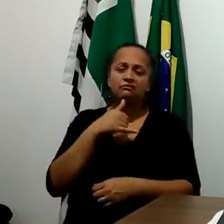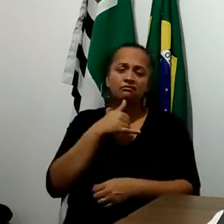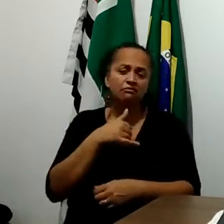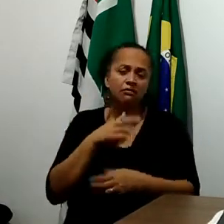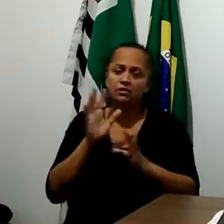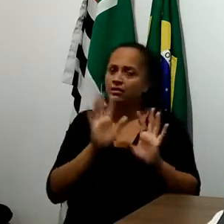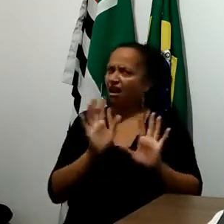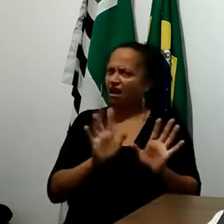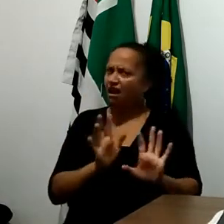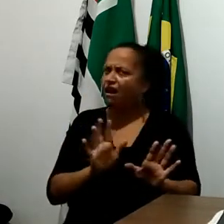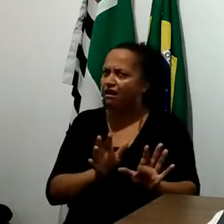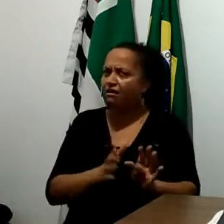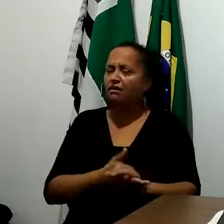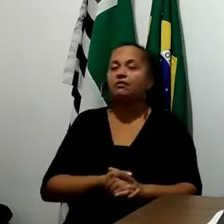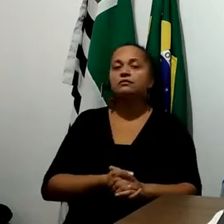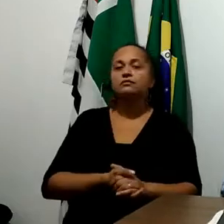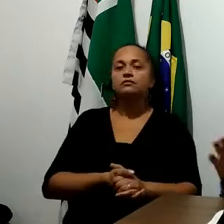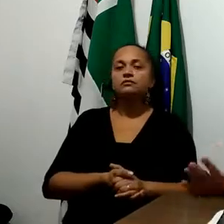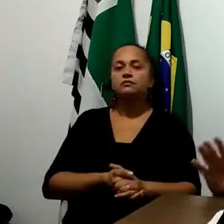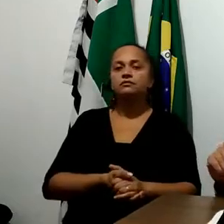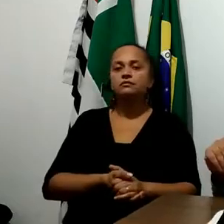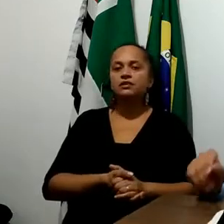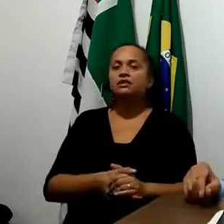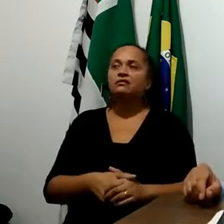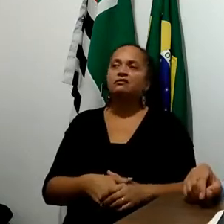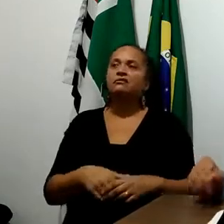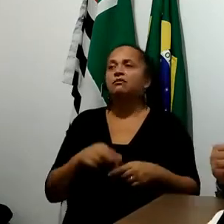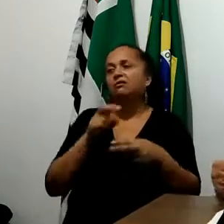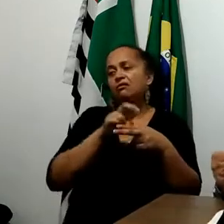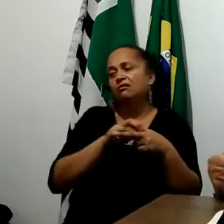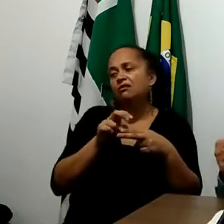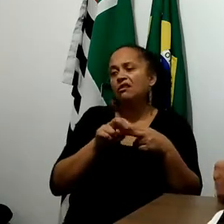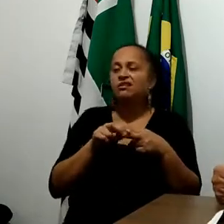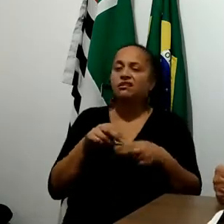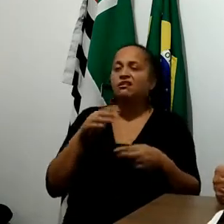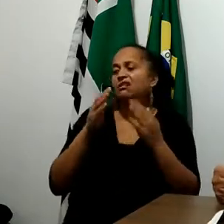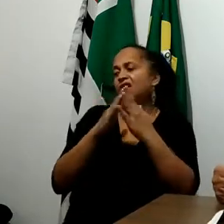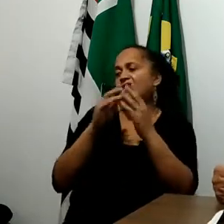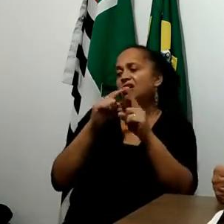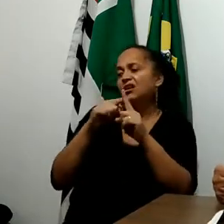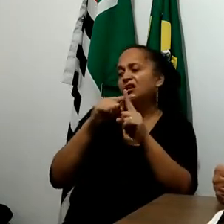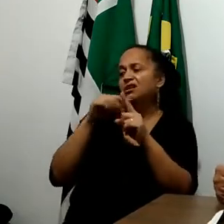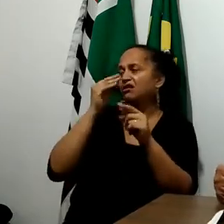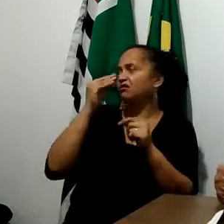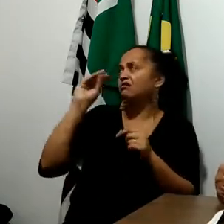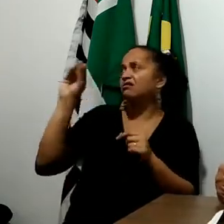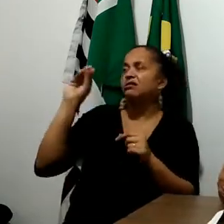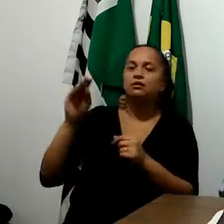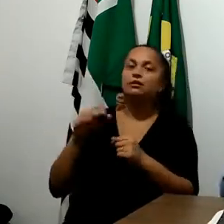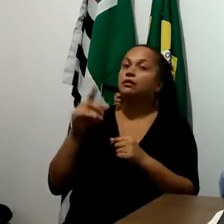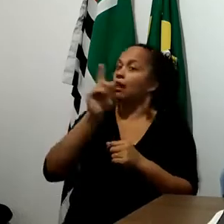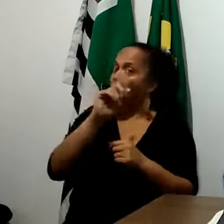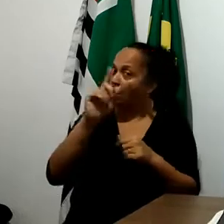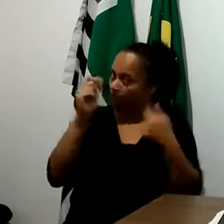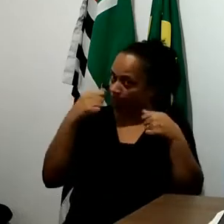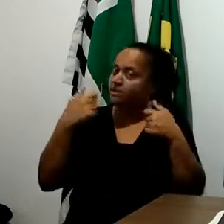pode de maneira nenhuma se acomodar. Nós precisamos ir para a luta. Nós